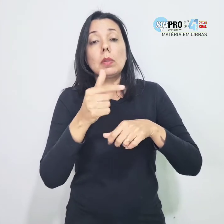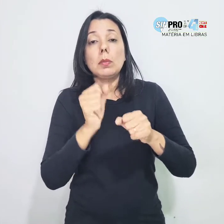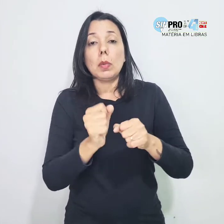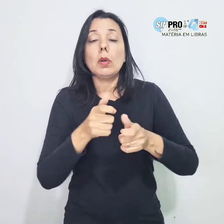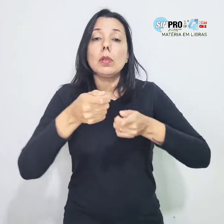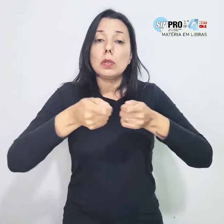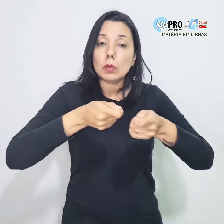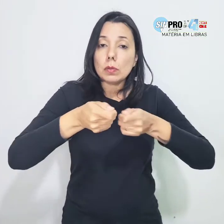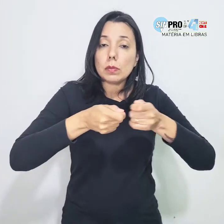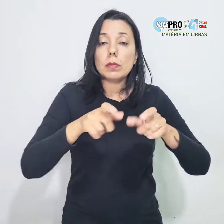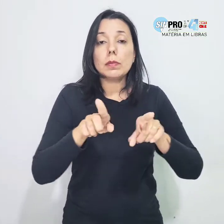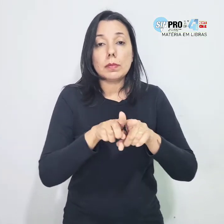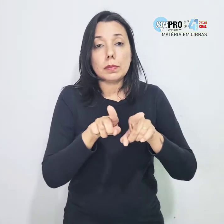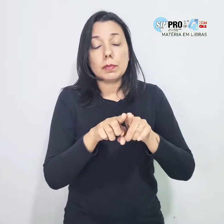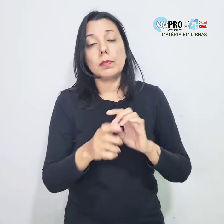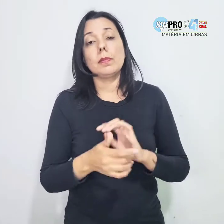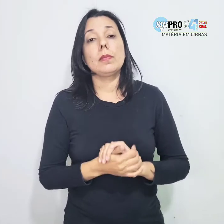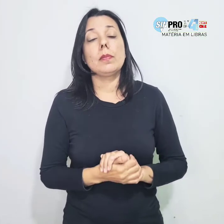ser contida.